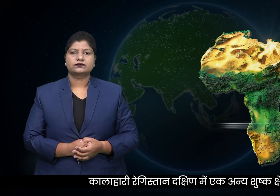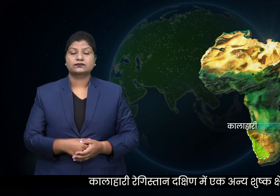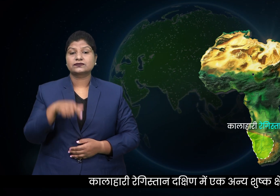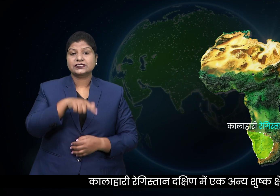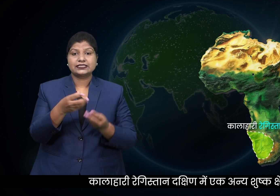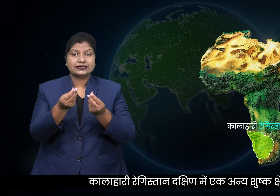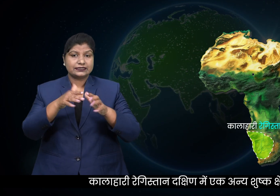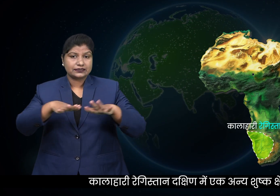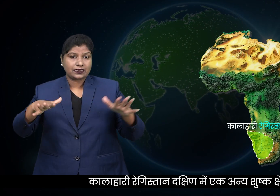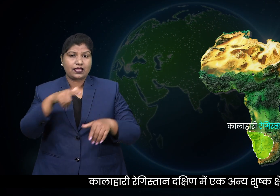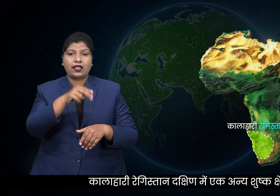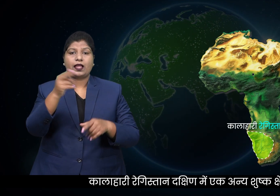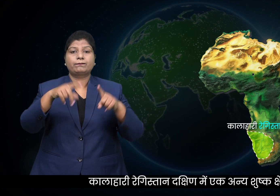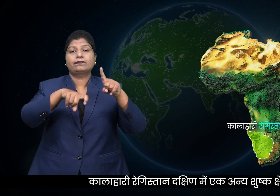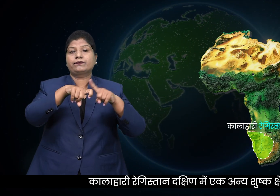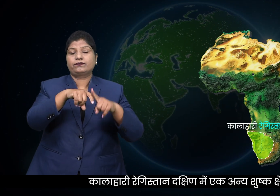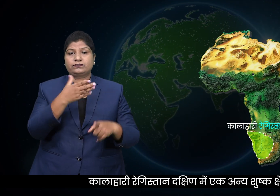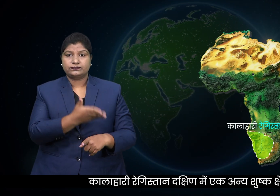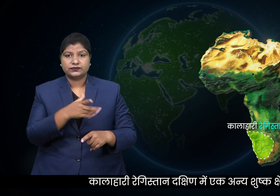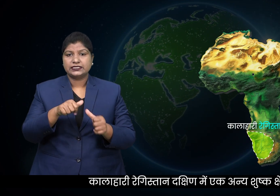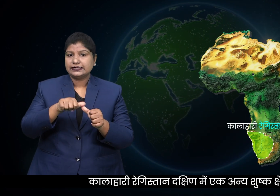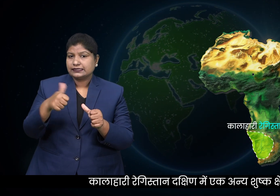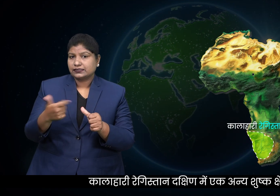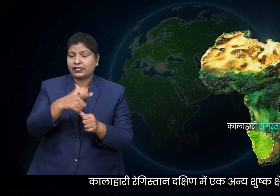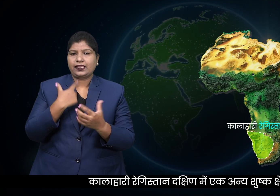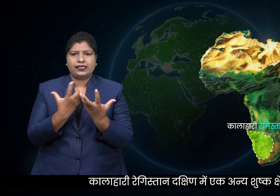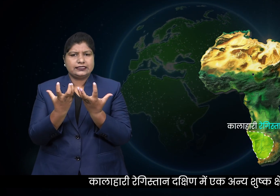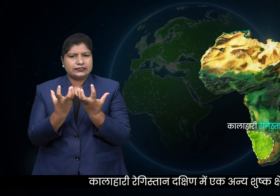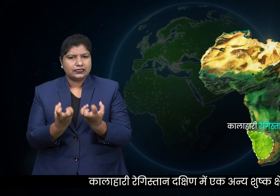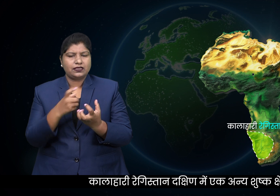कलहारी रेगिस्तान दक्षिण में एक अन्य शुष्क क्षेत्र है।